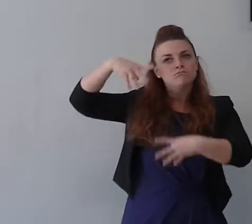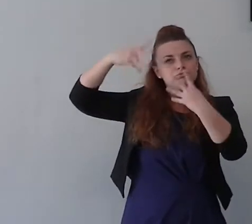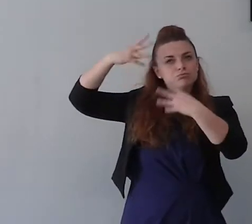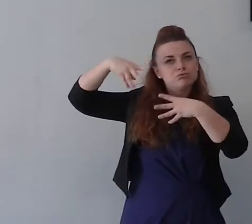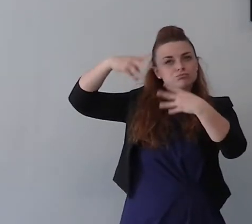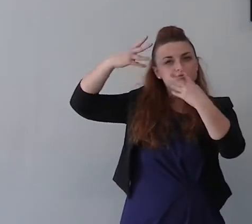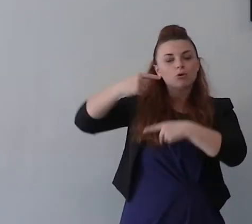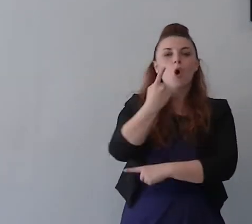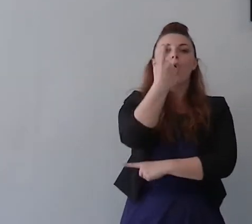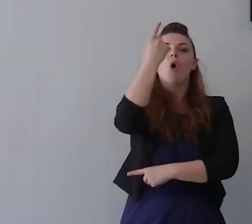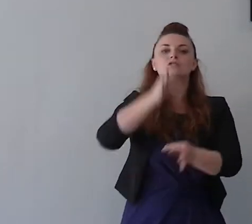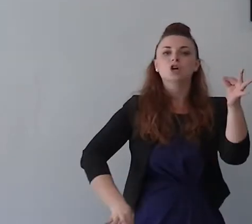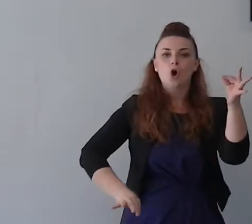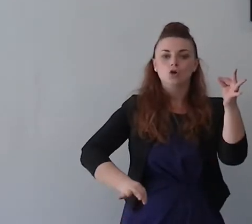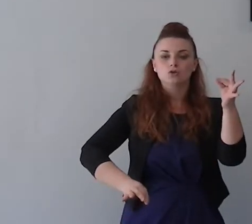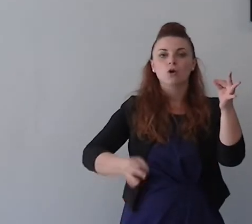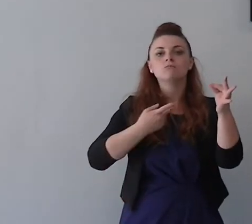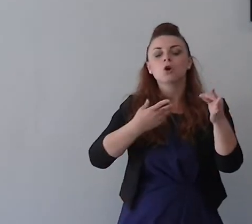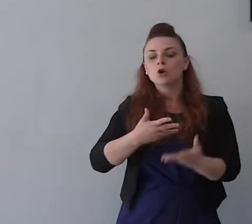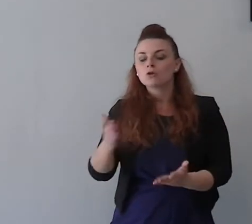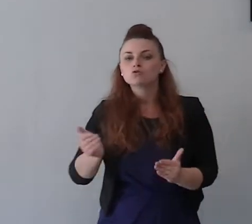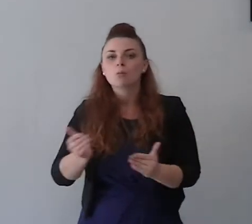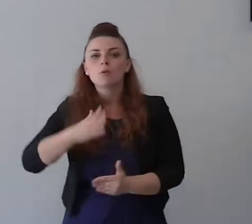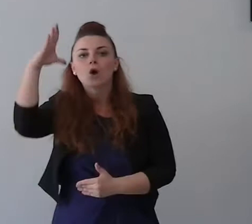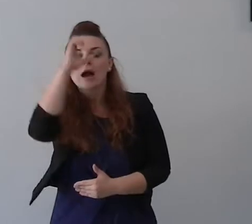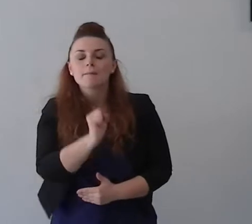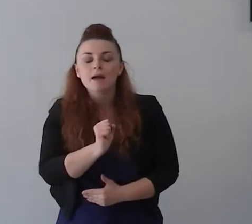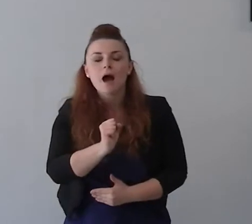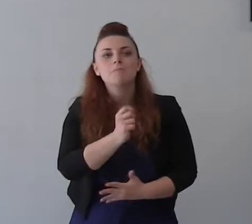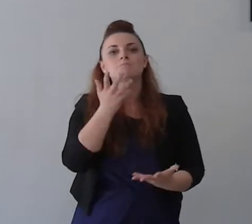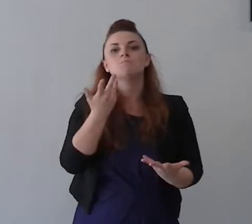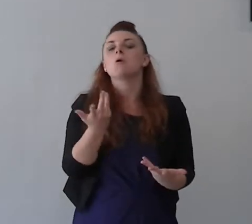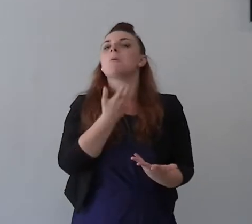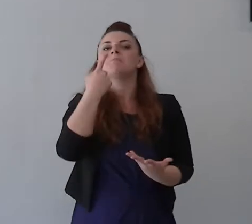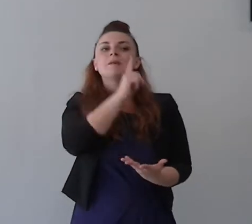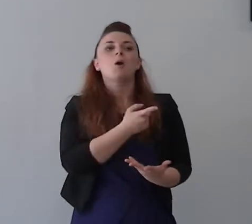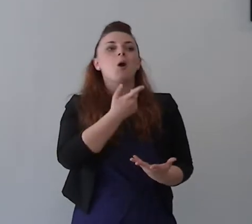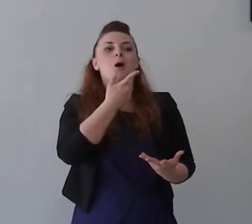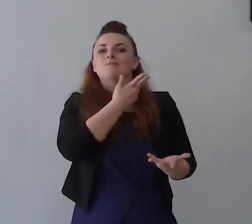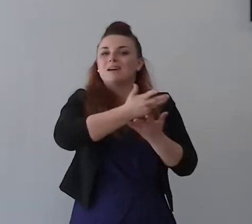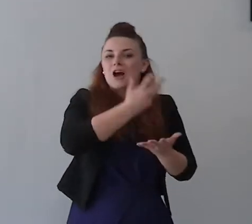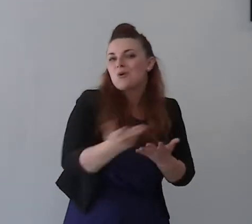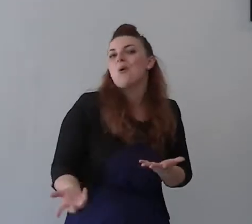in un secondo noi capiamo quello che l'altro vuole dire o diciamo all'altro quello che vogliamo dire noi con un gesto,